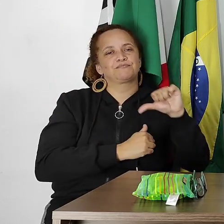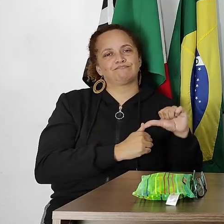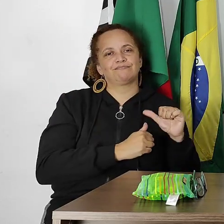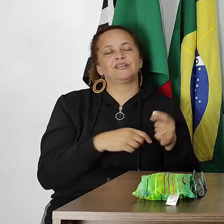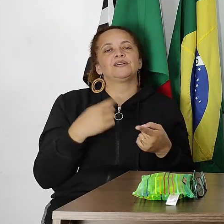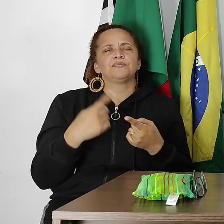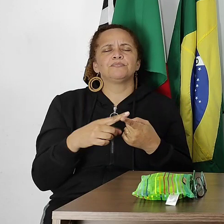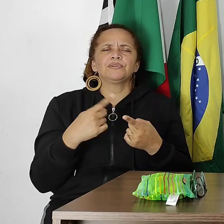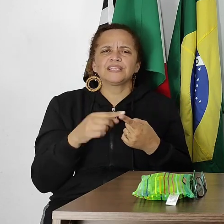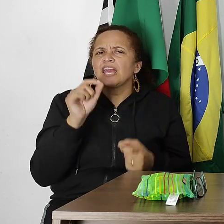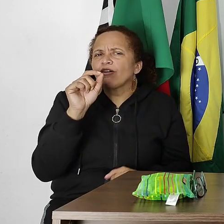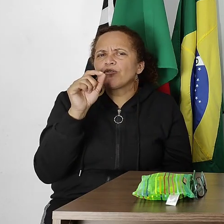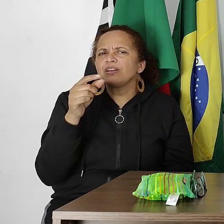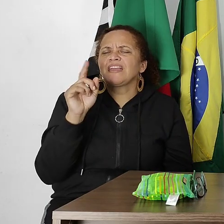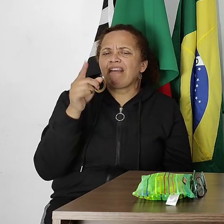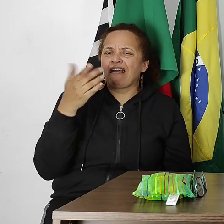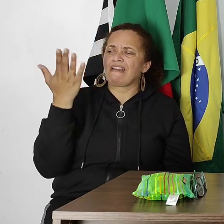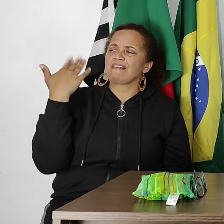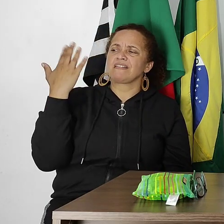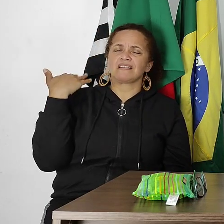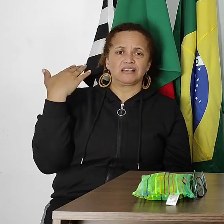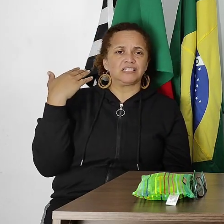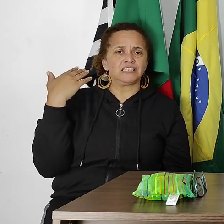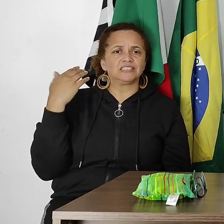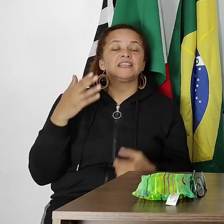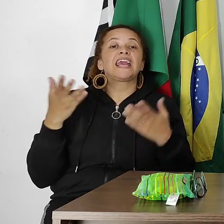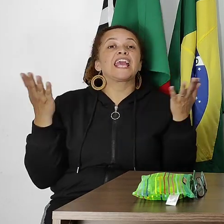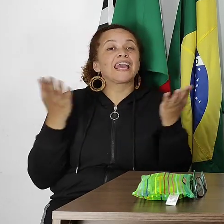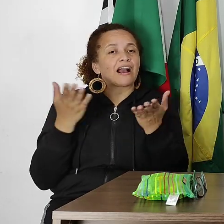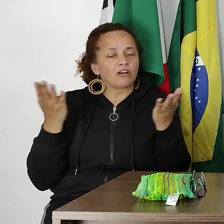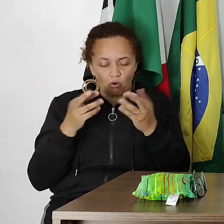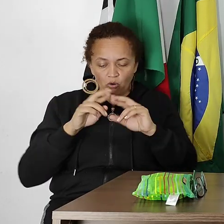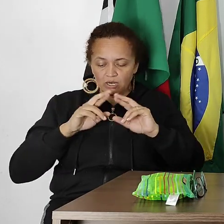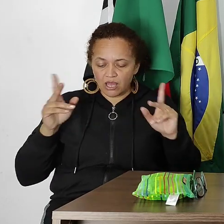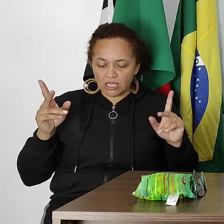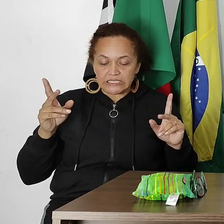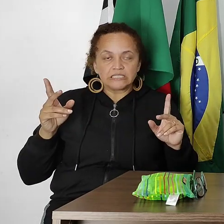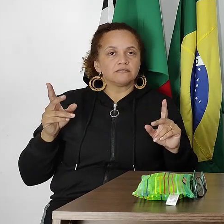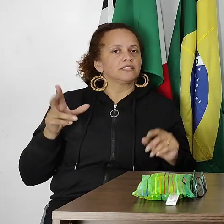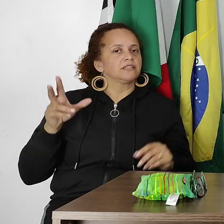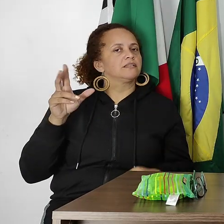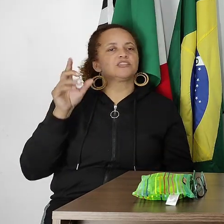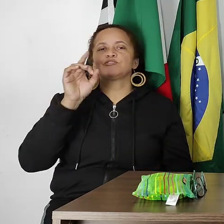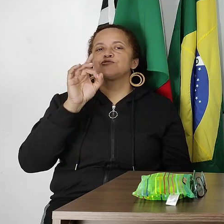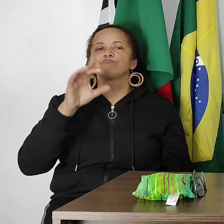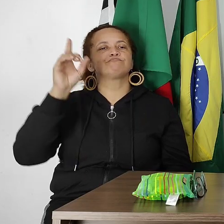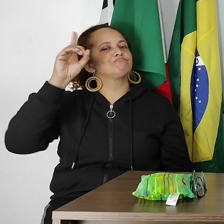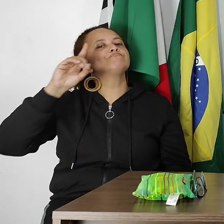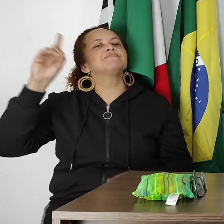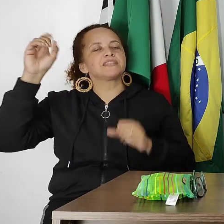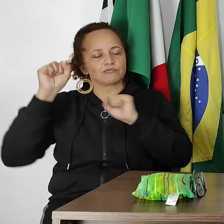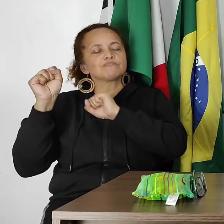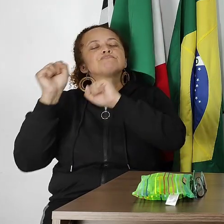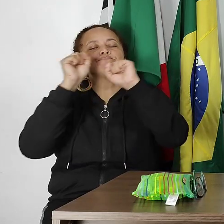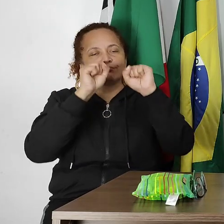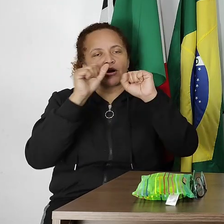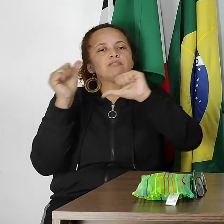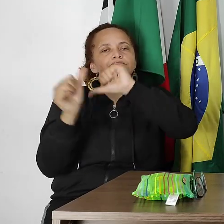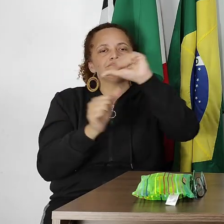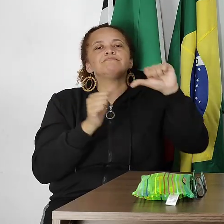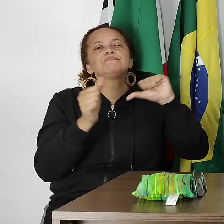gente era antes e o que a gente é hoje, só a obra de Deus, só a obra de Deus que é capaz de fazer isso,